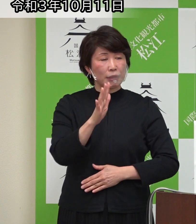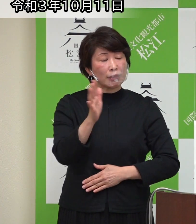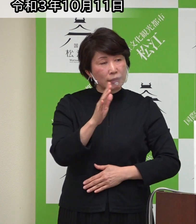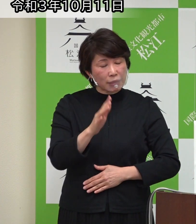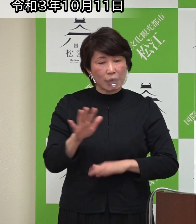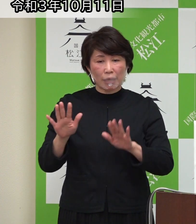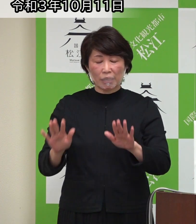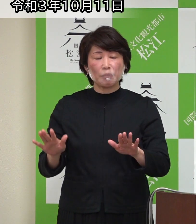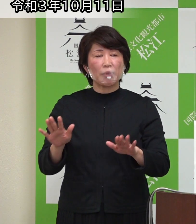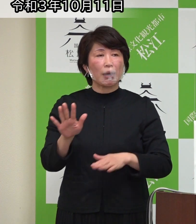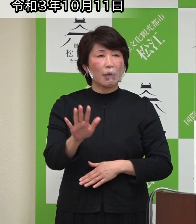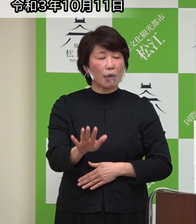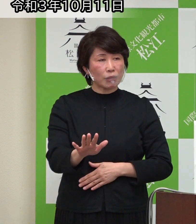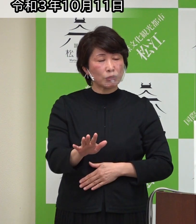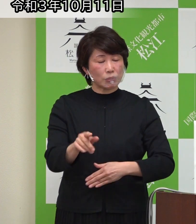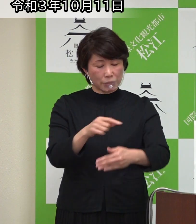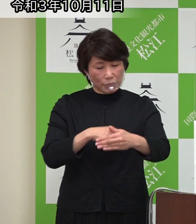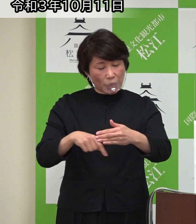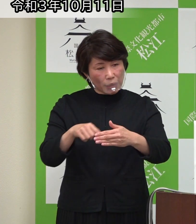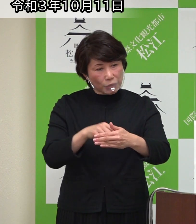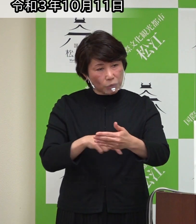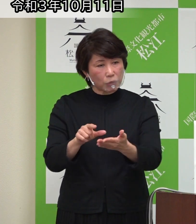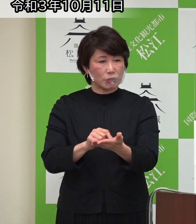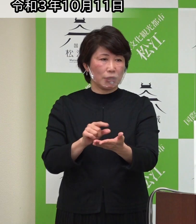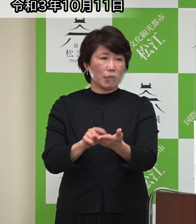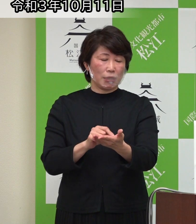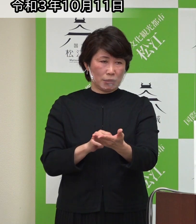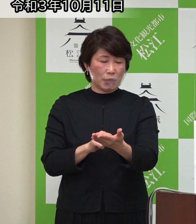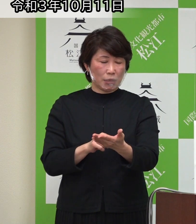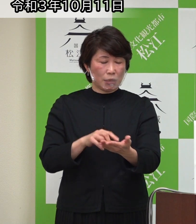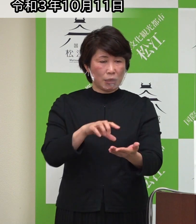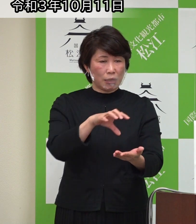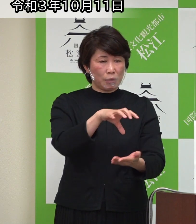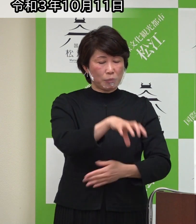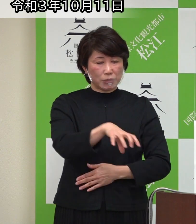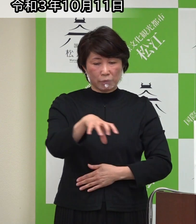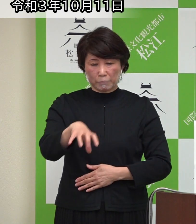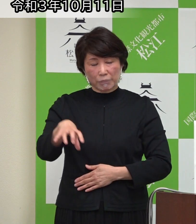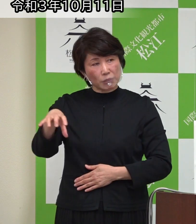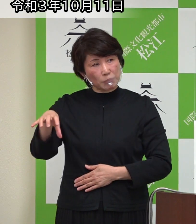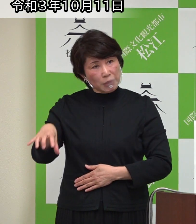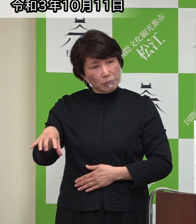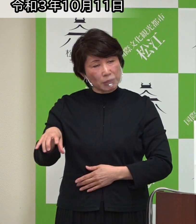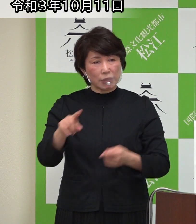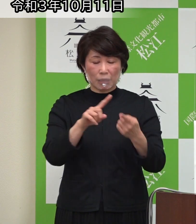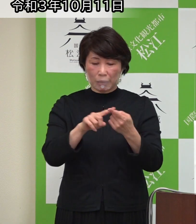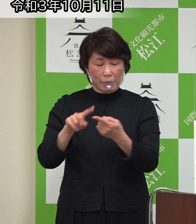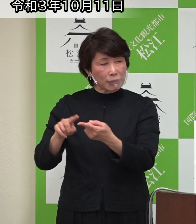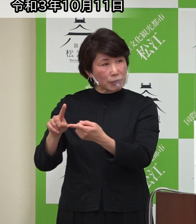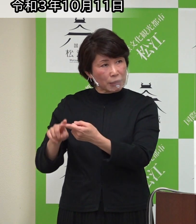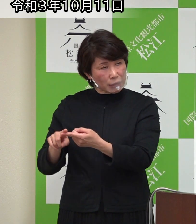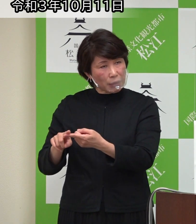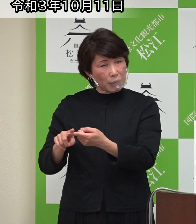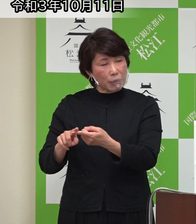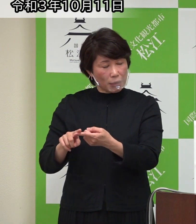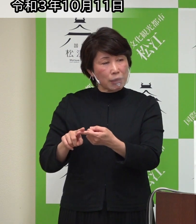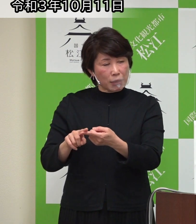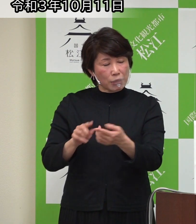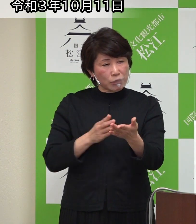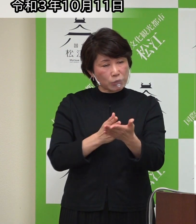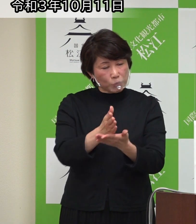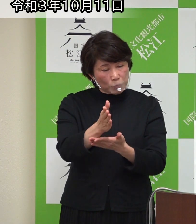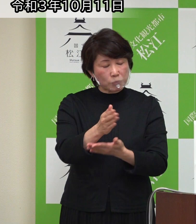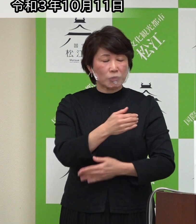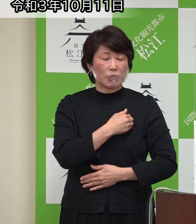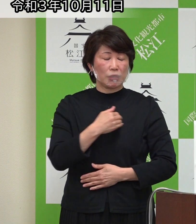ですね生かしながら、その地その地にあったユニークな町並みを整えていくというためのスタート地点というふうに考えています